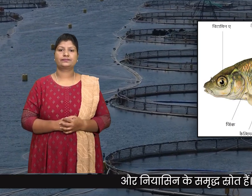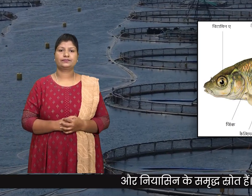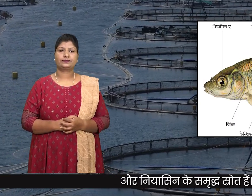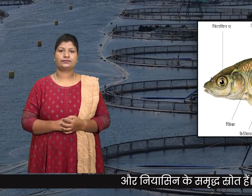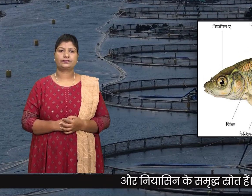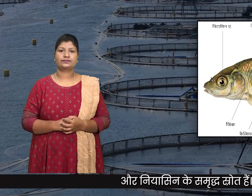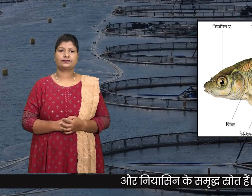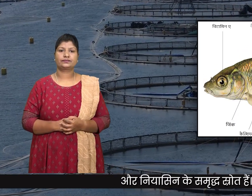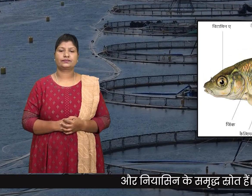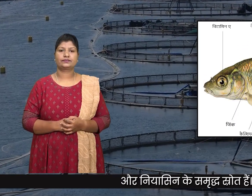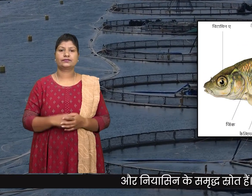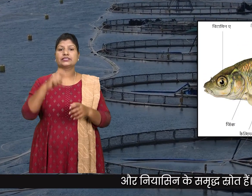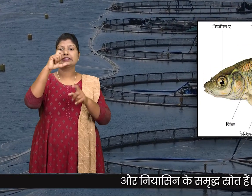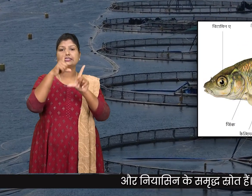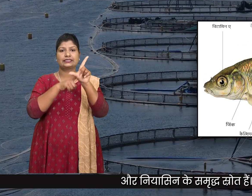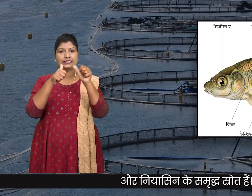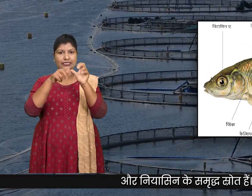और नियासिन के समृद्ध स्रोत हैं।